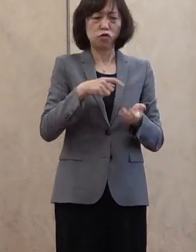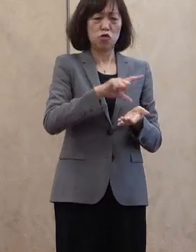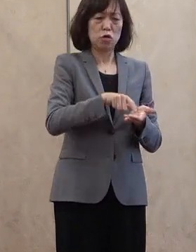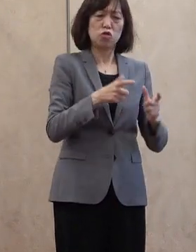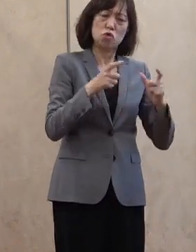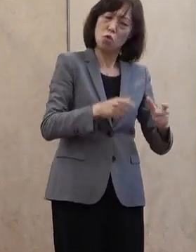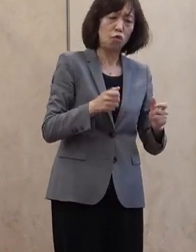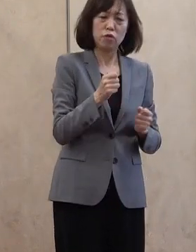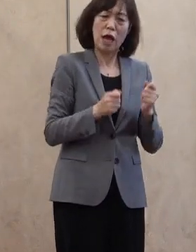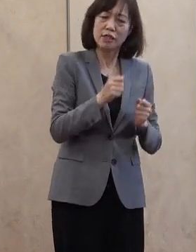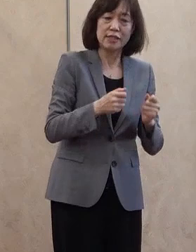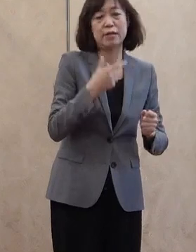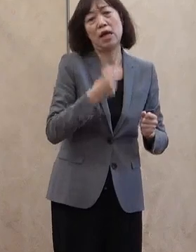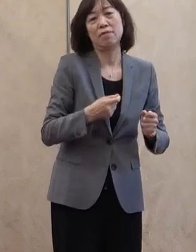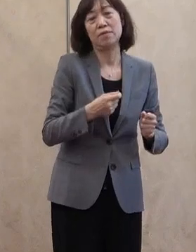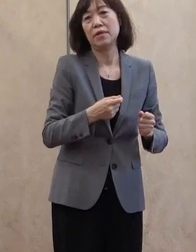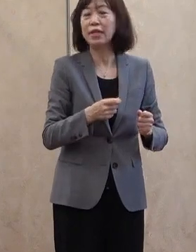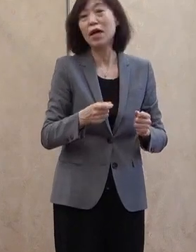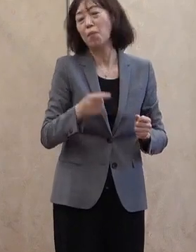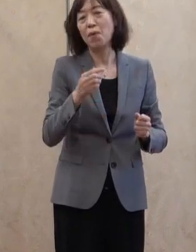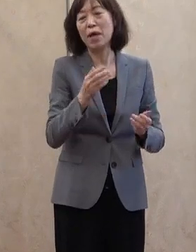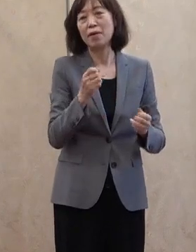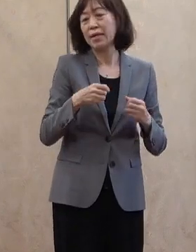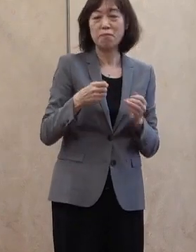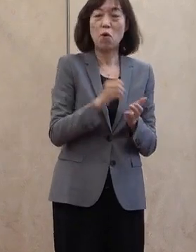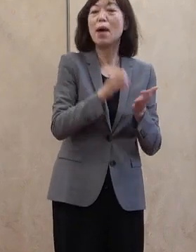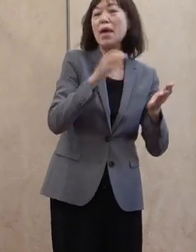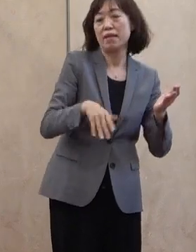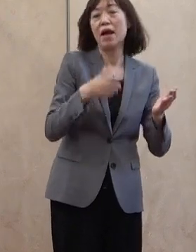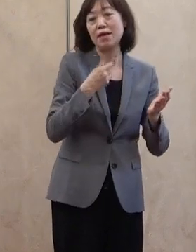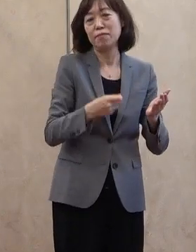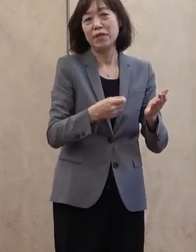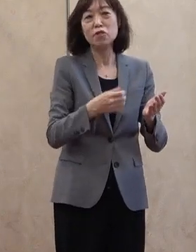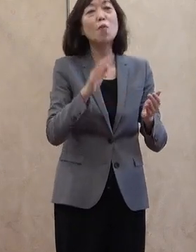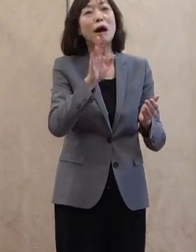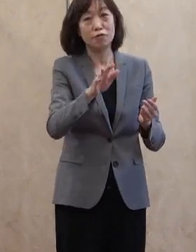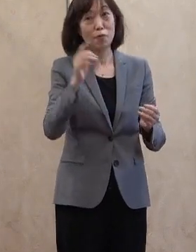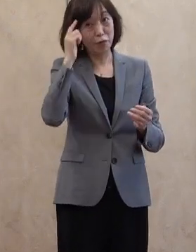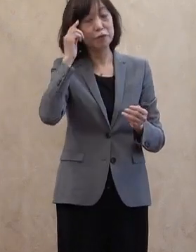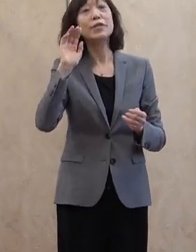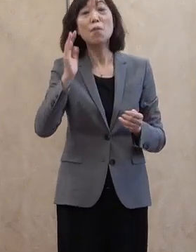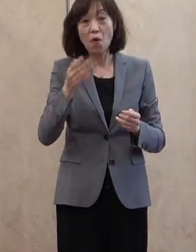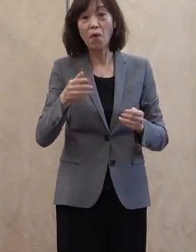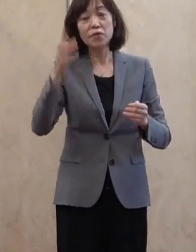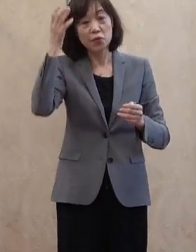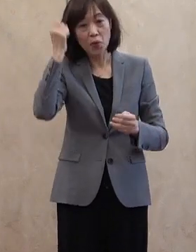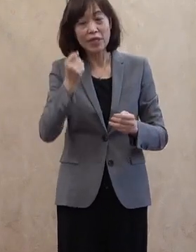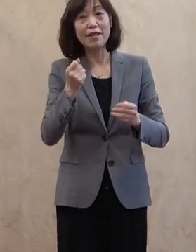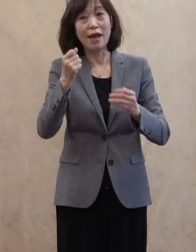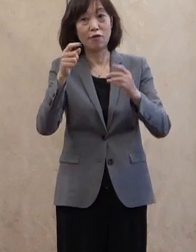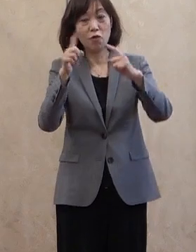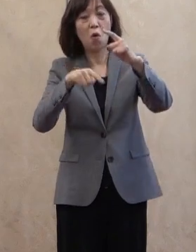。これは今後の調整になりますが、その万博記念公園の中で、